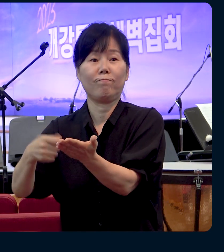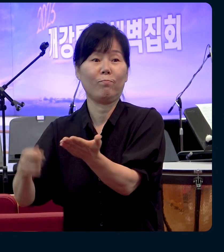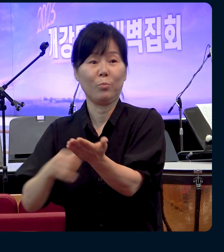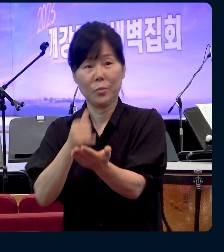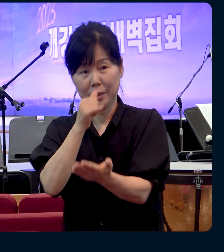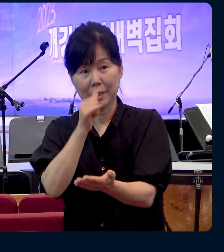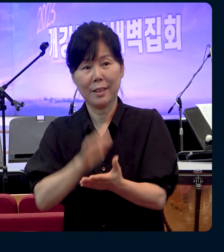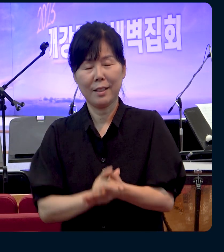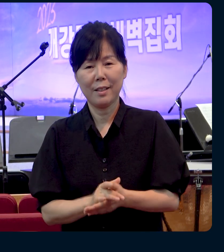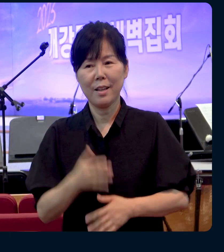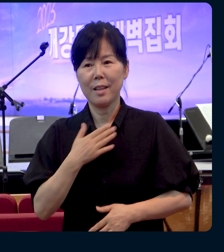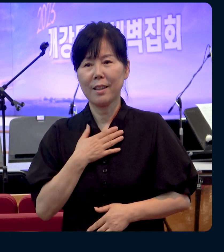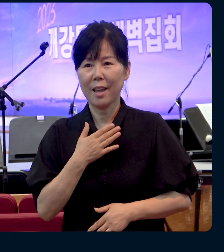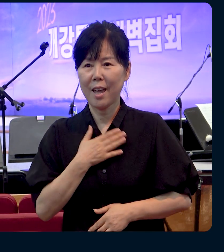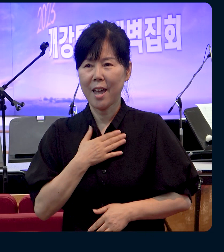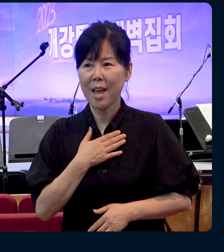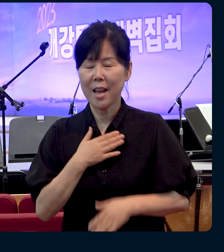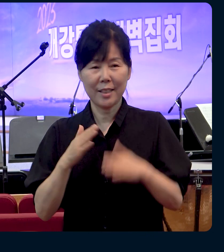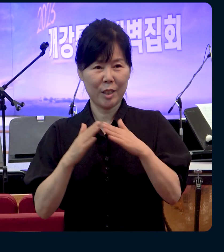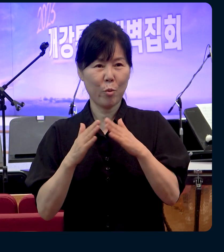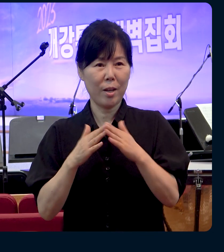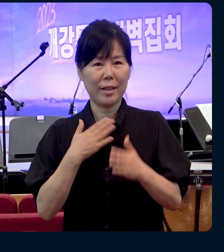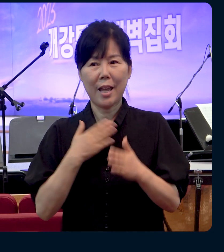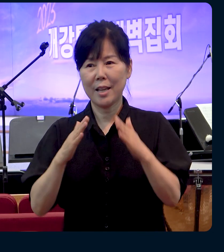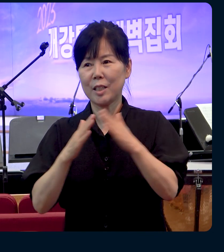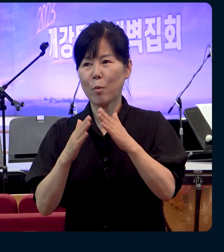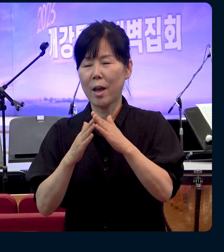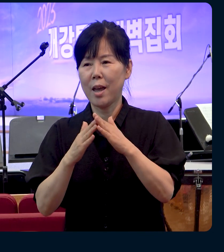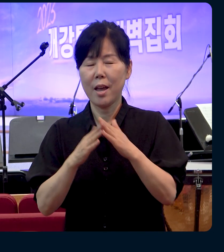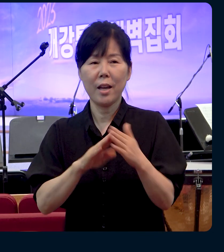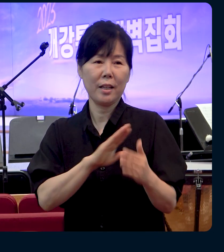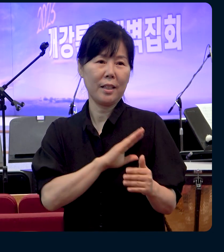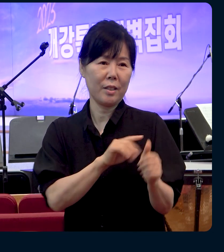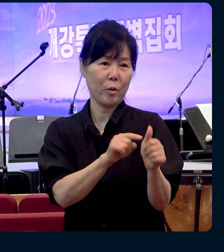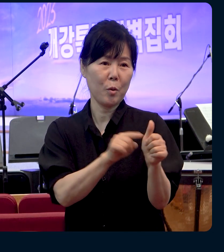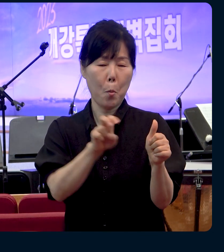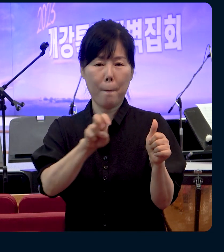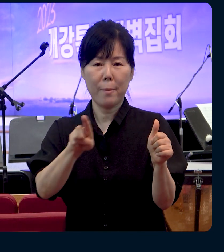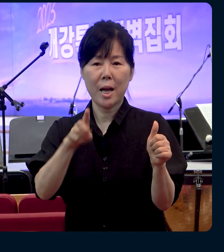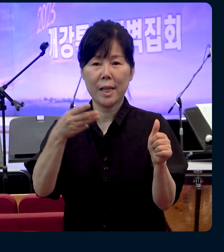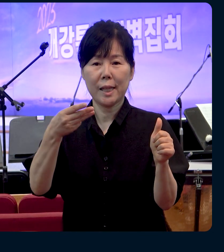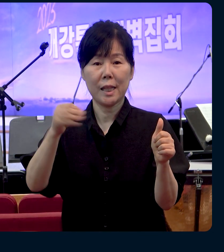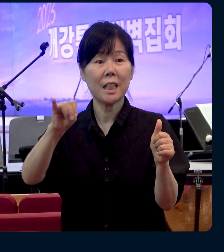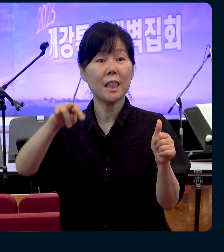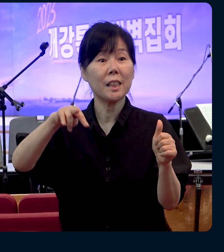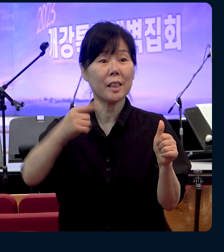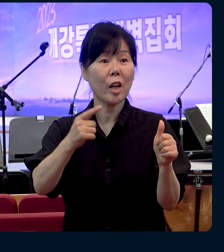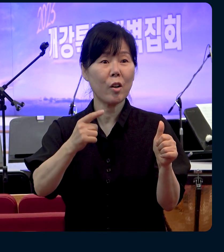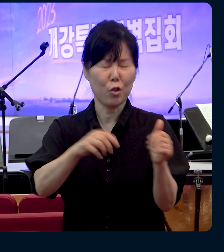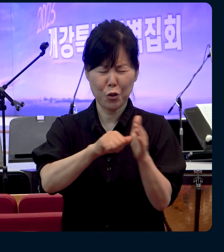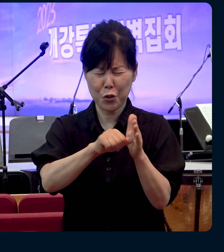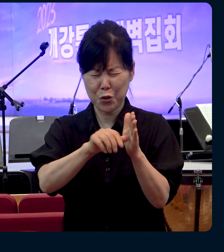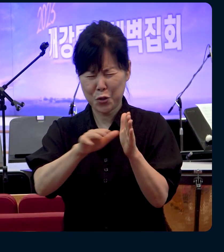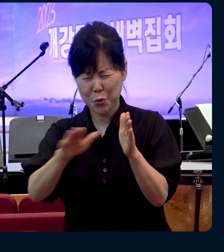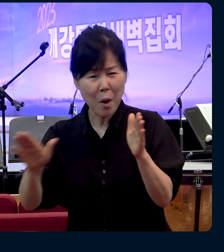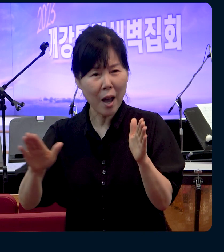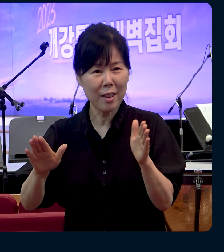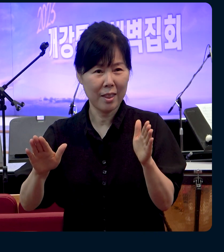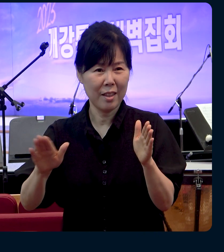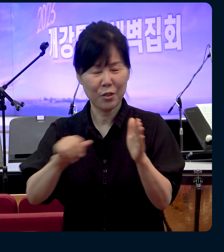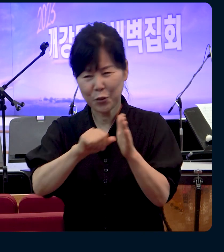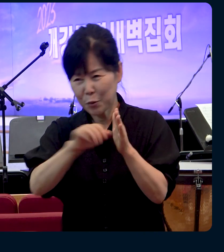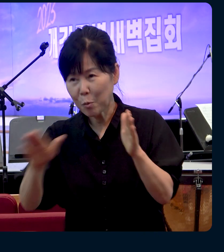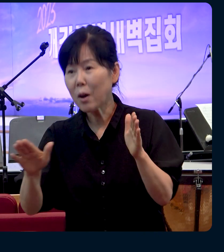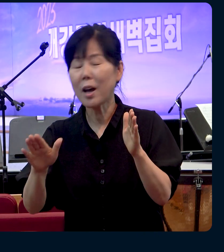집에 그 마티스라고 하는, 앙리 마티스라고 하는 유명한 화가가 그린